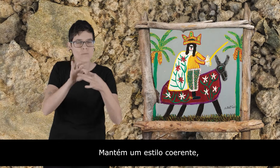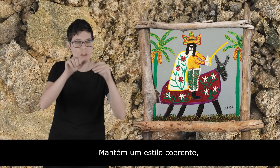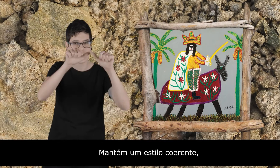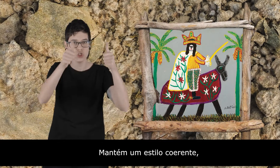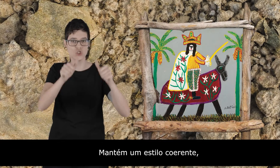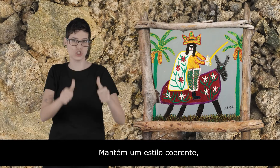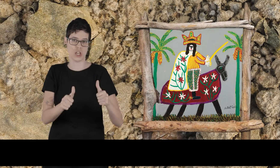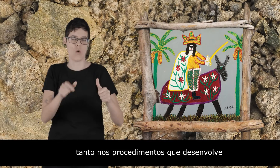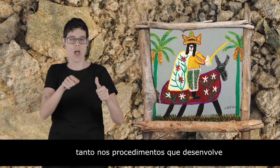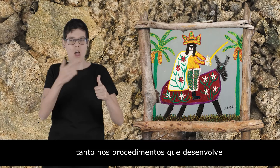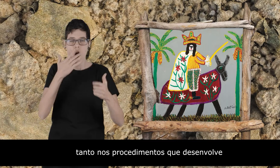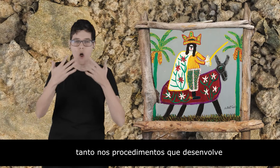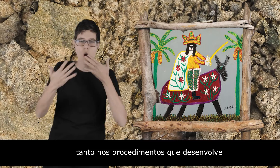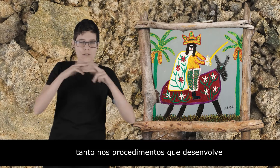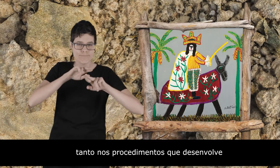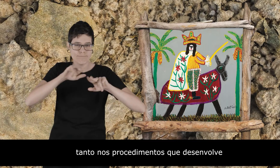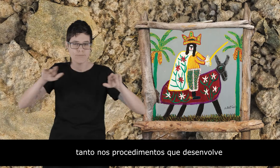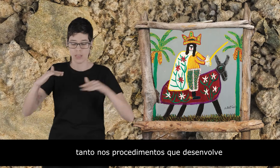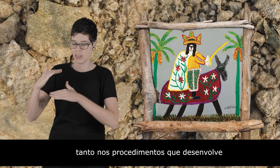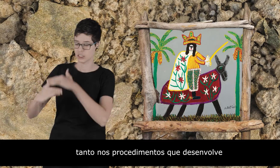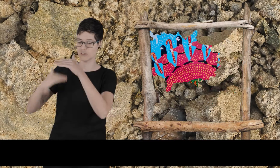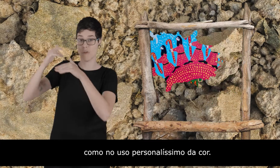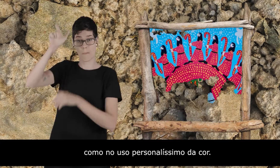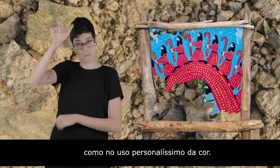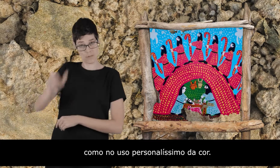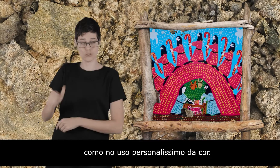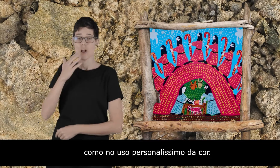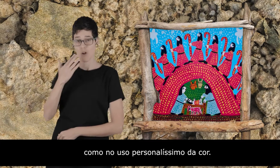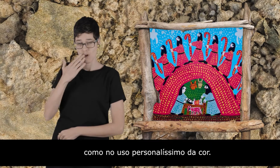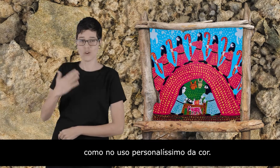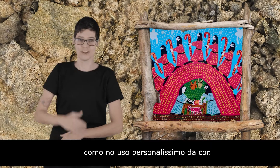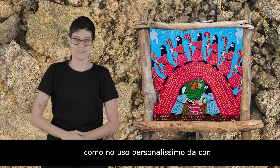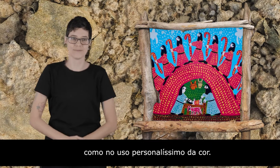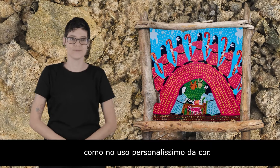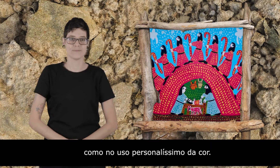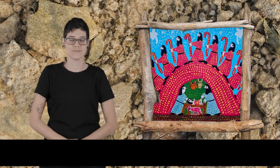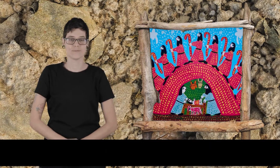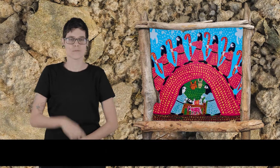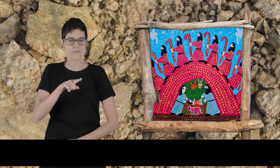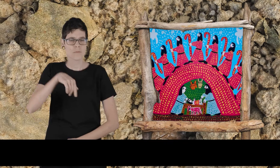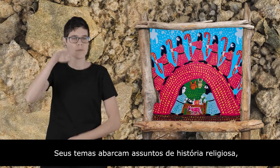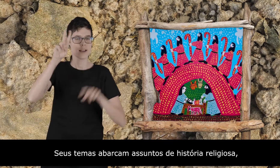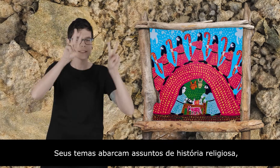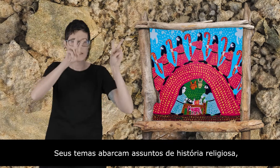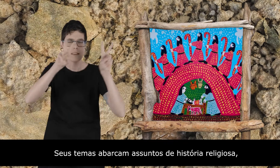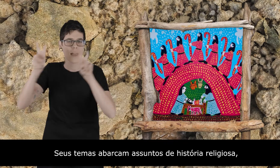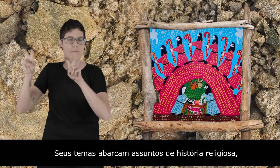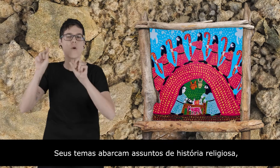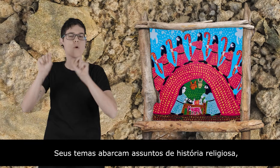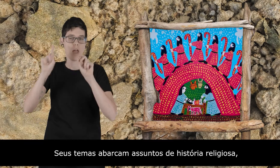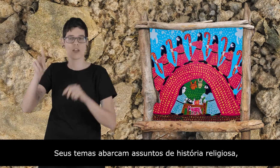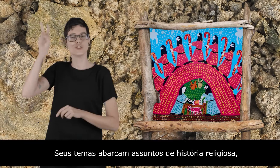Mantém um estilo coerente, tanto nos procedimentos que desenvolve, como no uso personalíssimo da cor. Seus